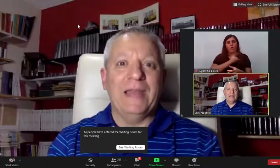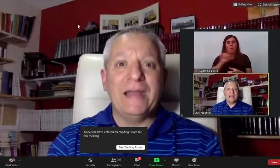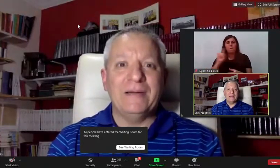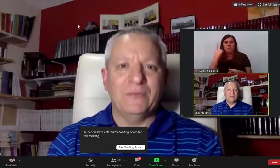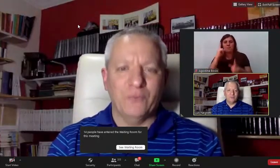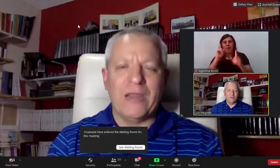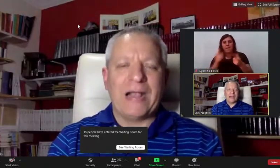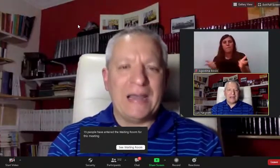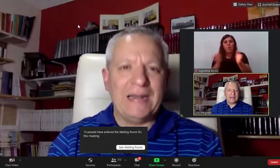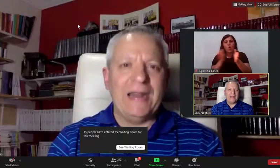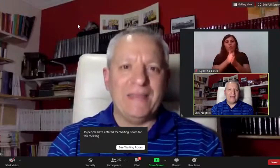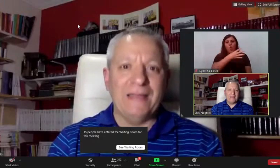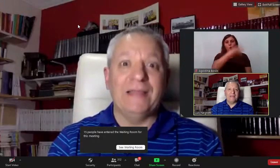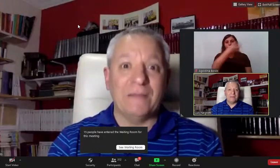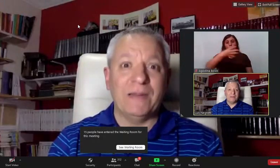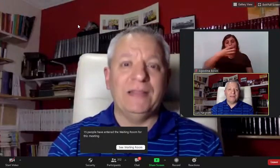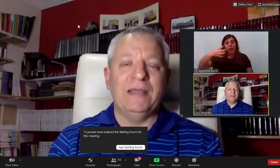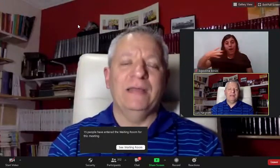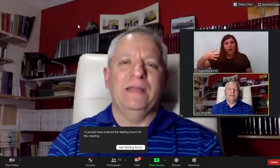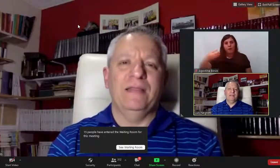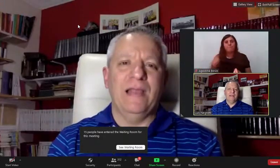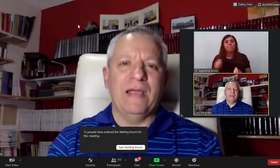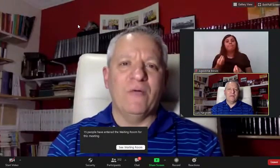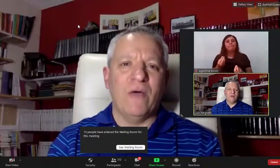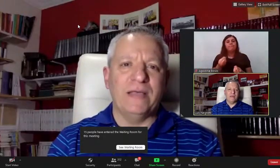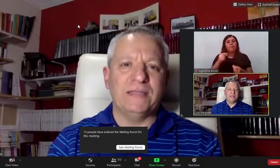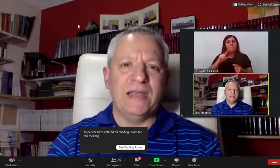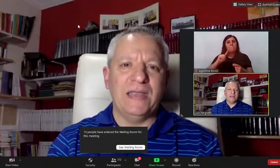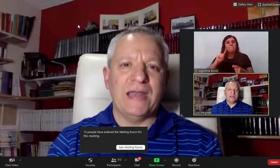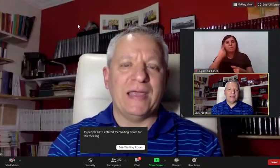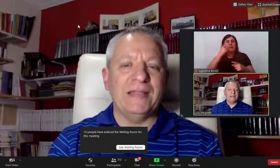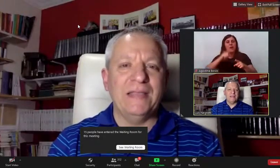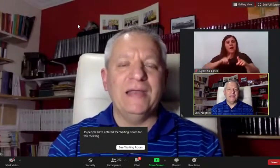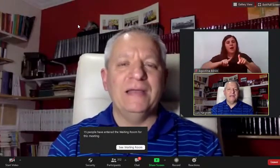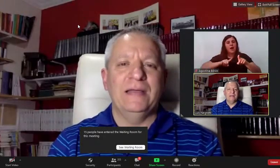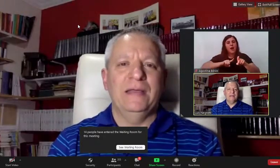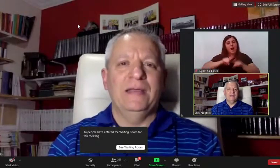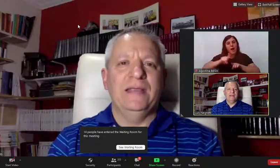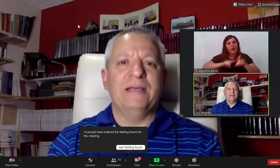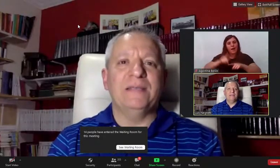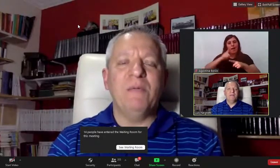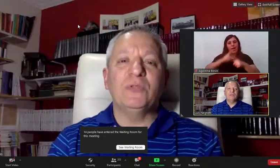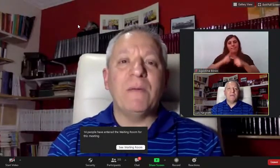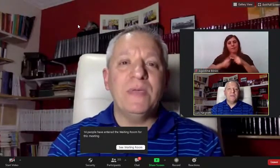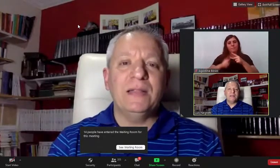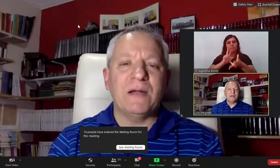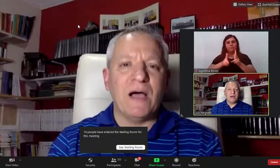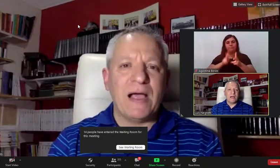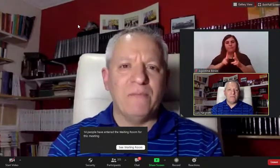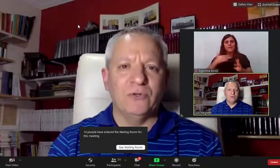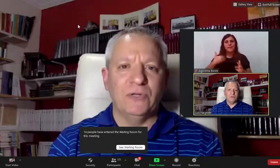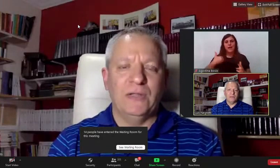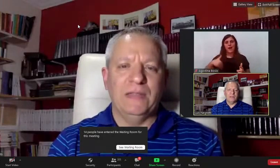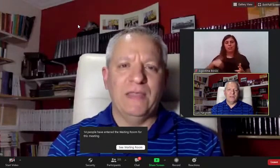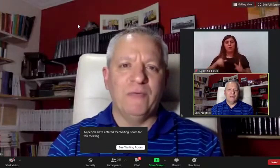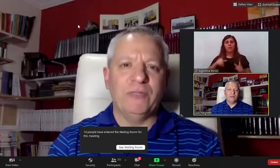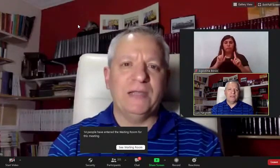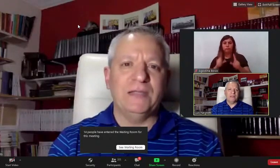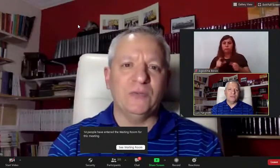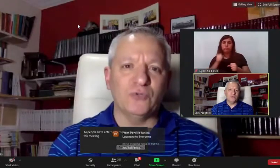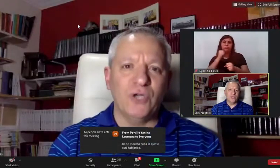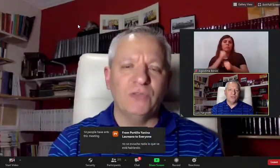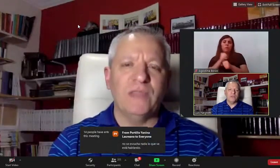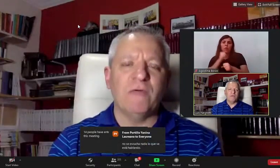en tener una carrera de intérprete de lengua de señas argentina, y asimismo también trabajamos desde